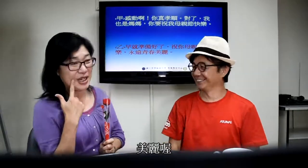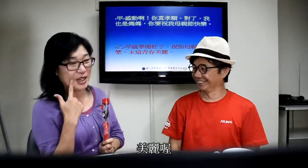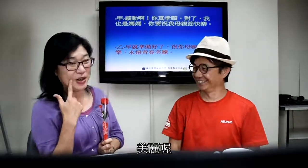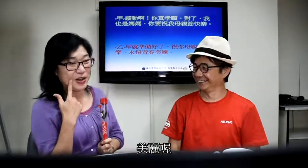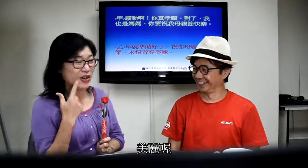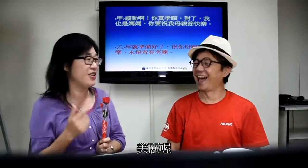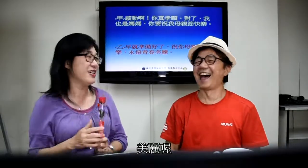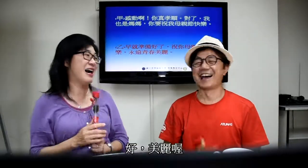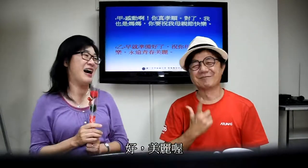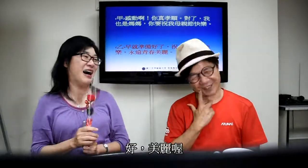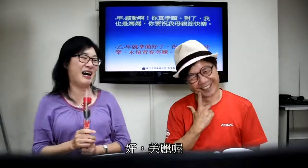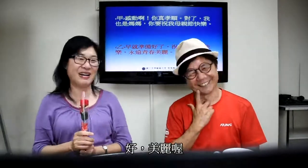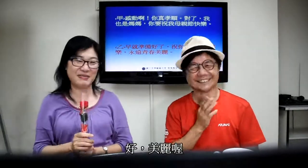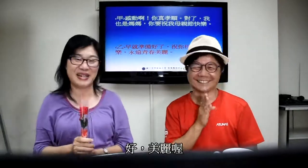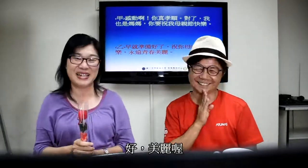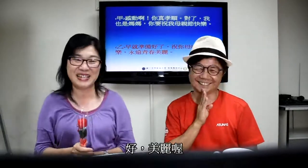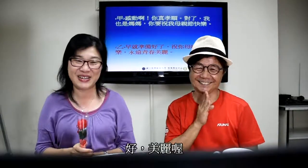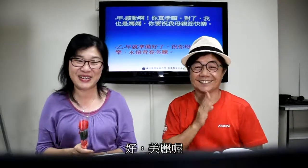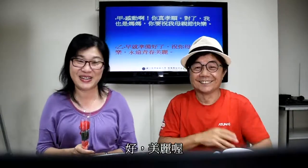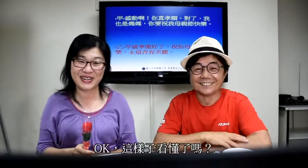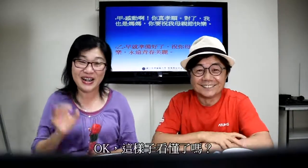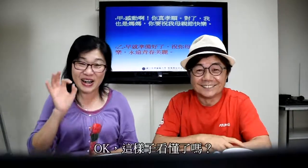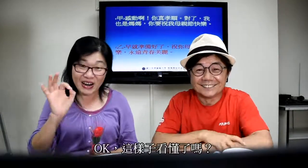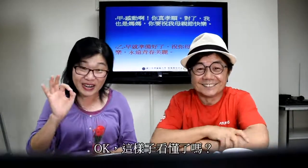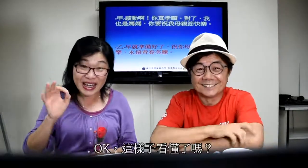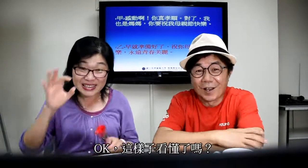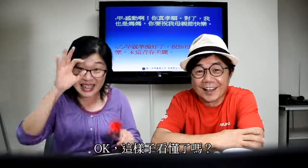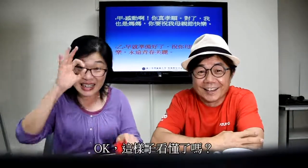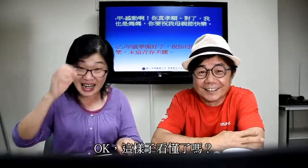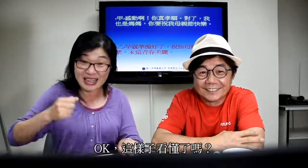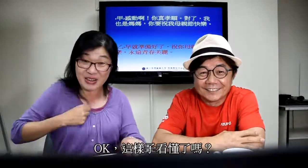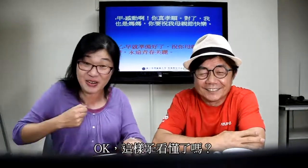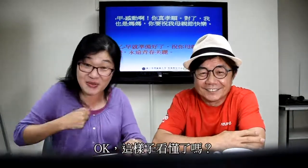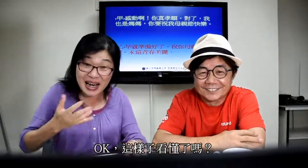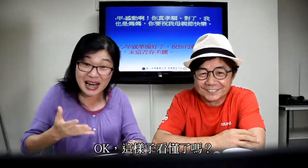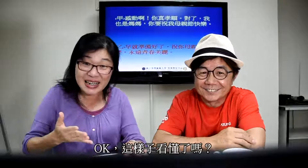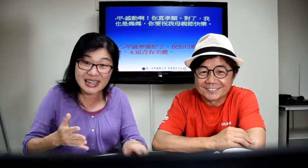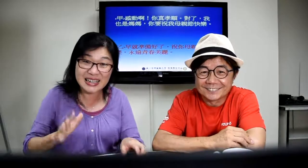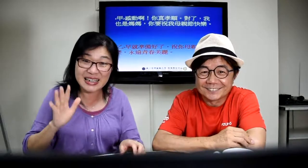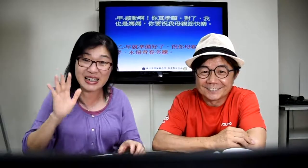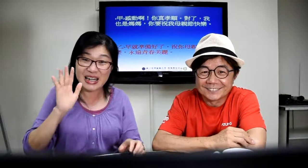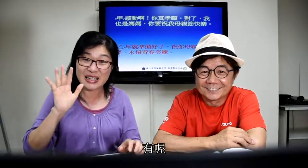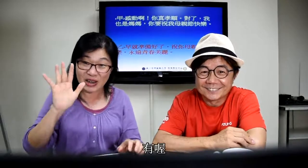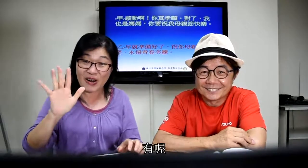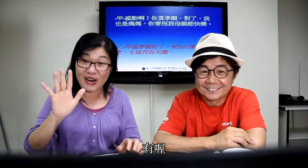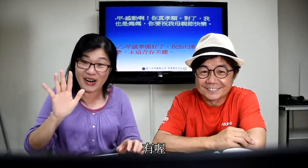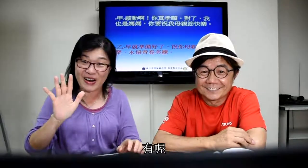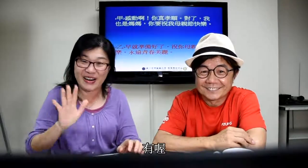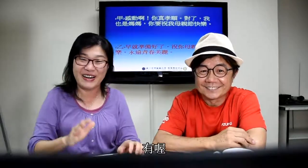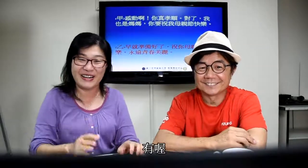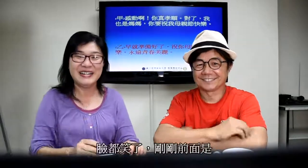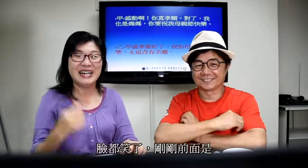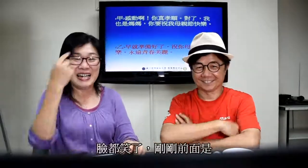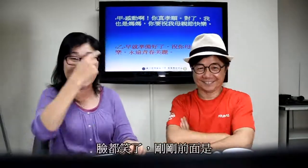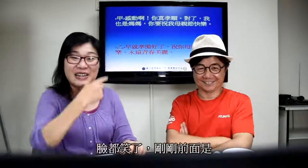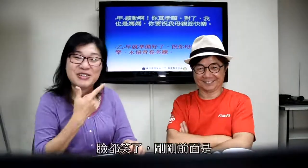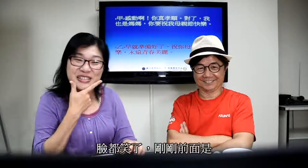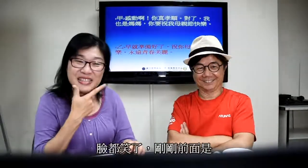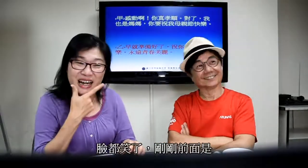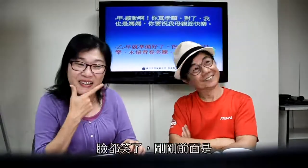好，美丽哦。OK， 这样看懂了吗？有，脸都笑了。